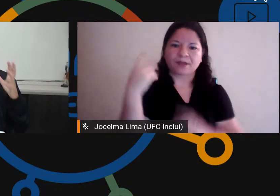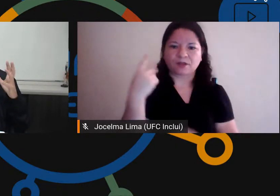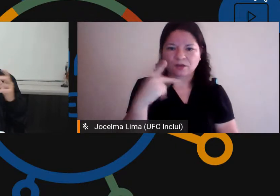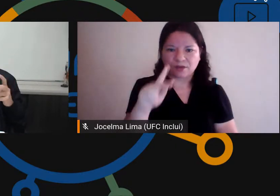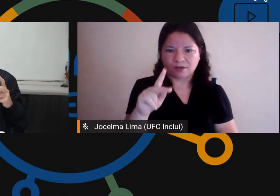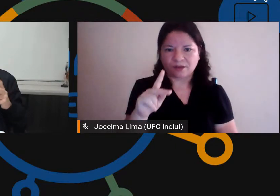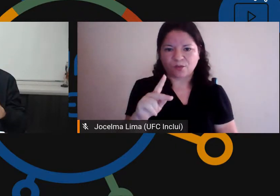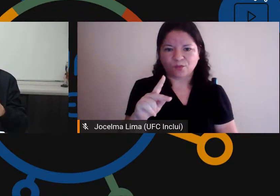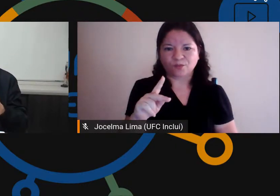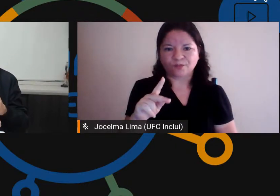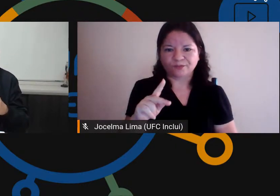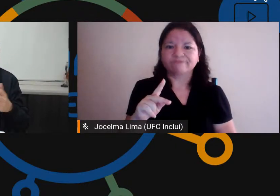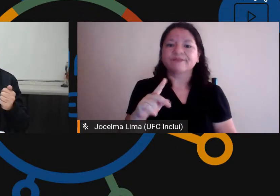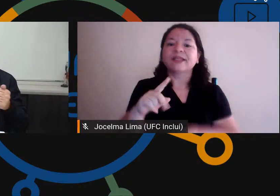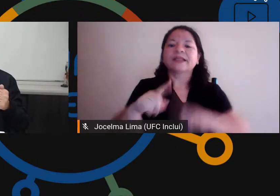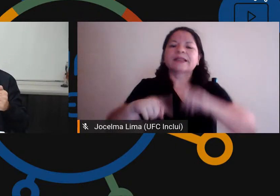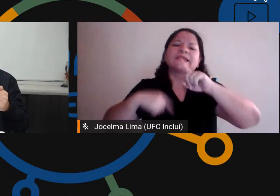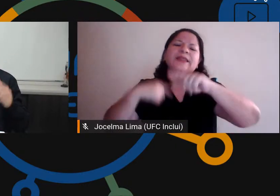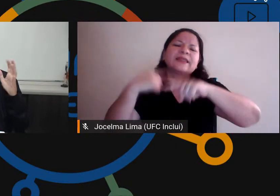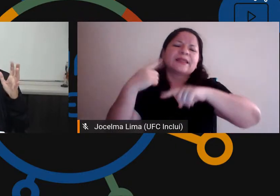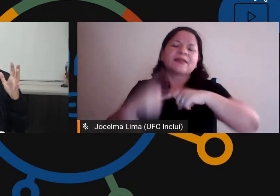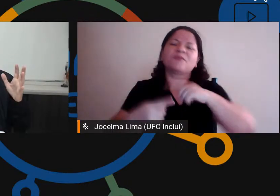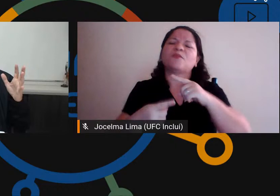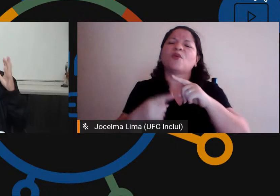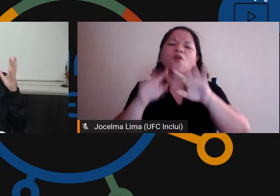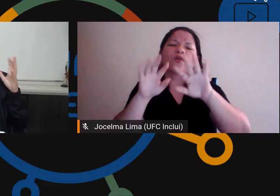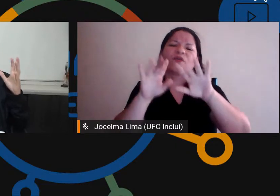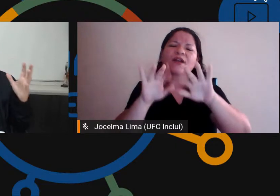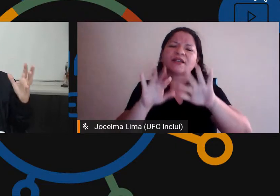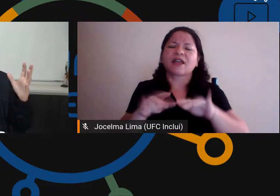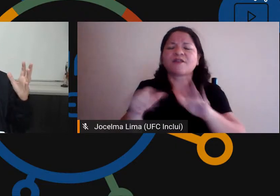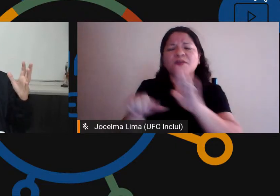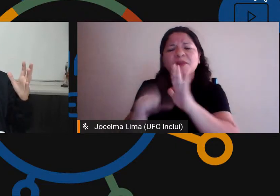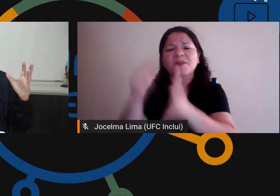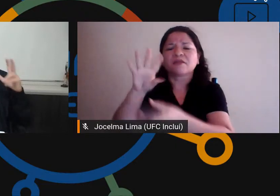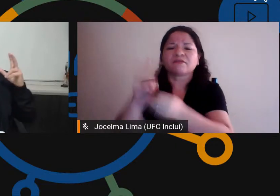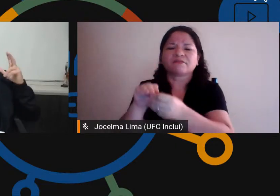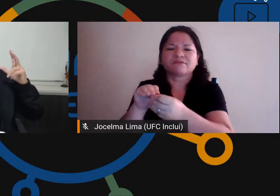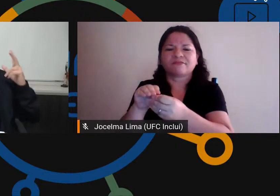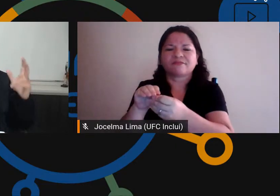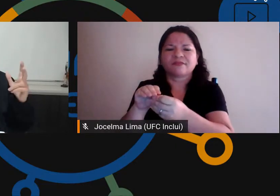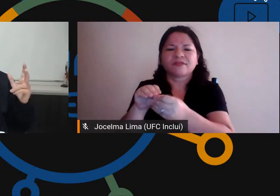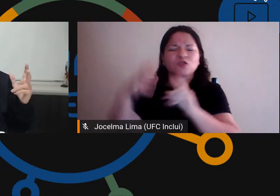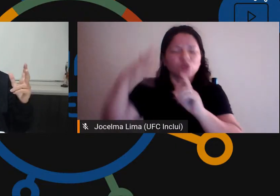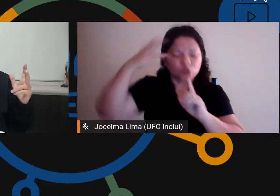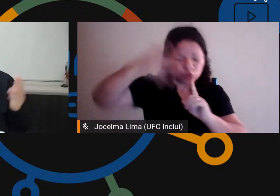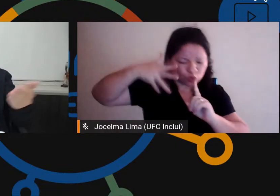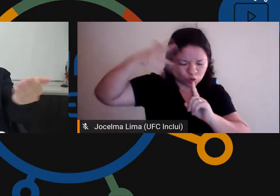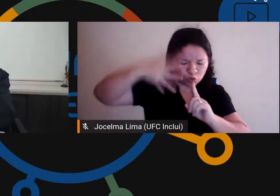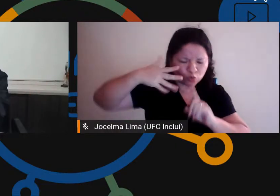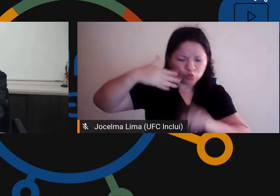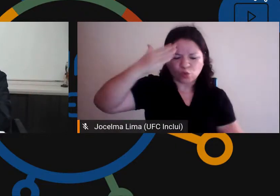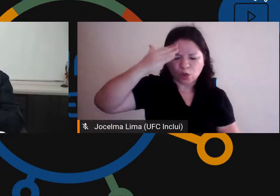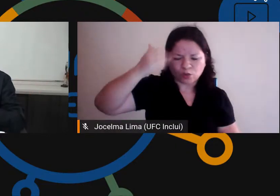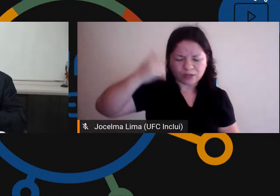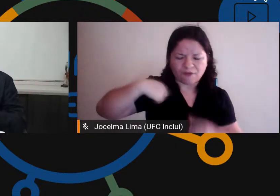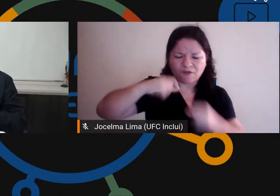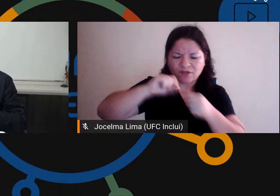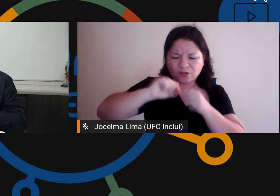ter ideia, depois você vai escrever. Que nem um discurso, você bola o discurso. Você sabe o que você vai dizer no discurso, agora